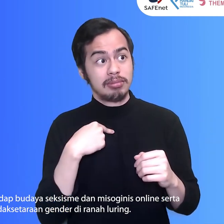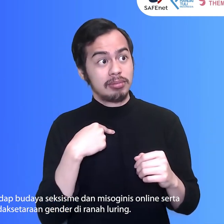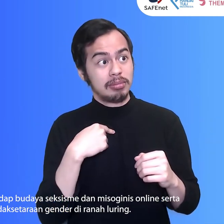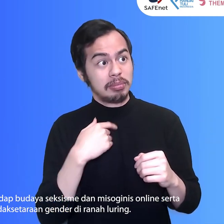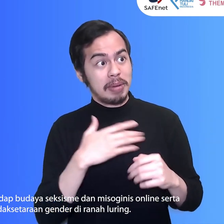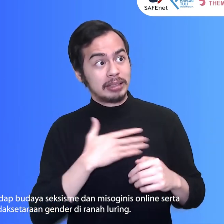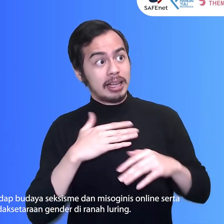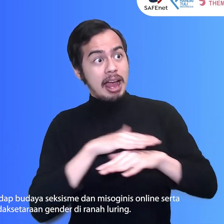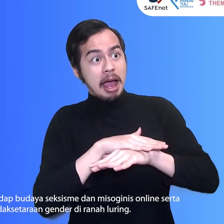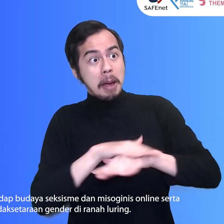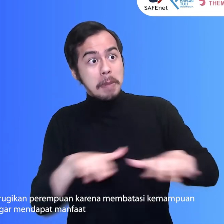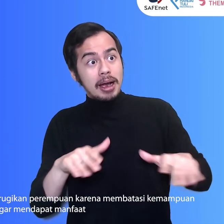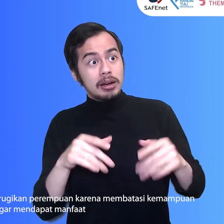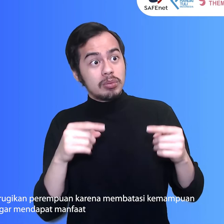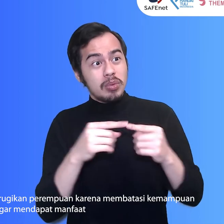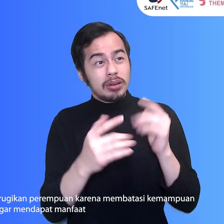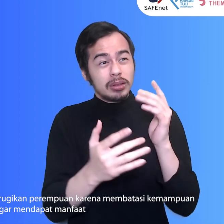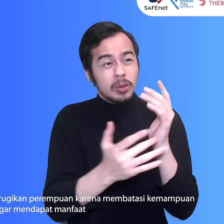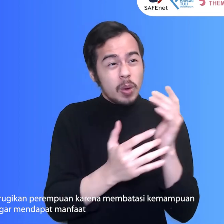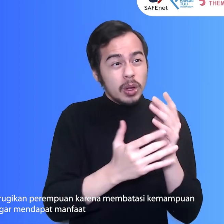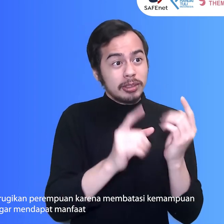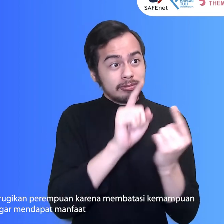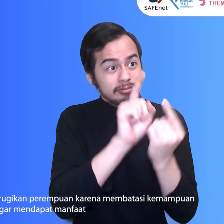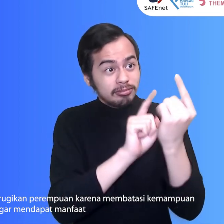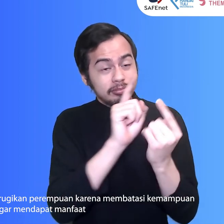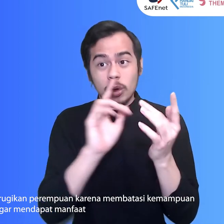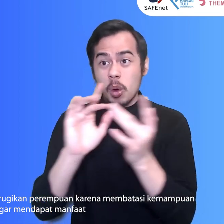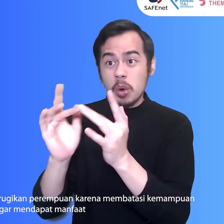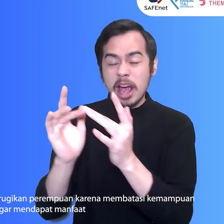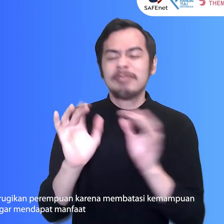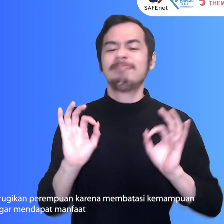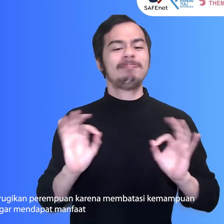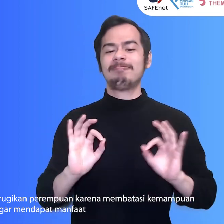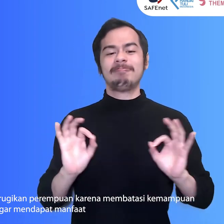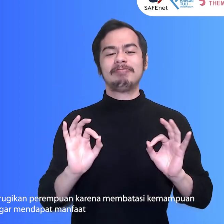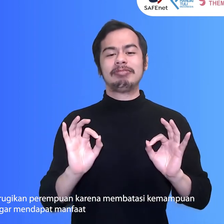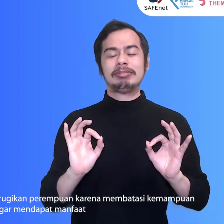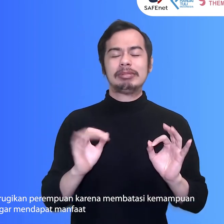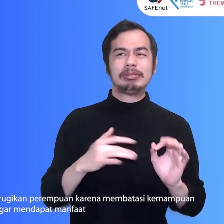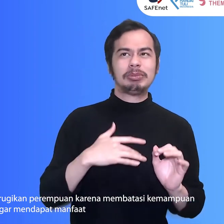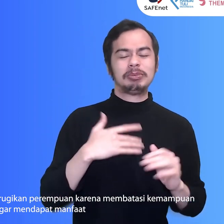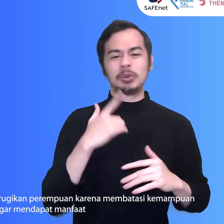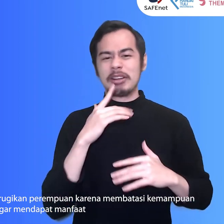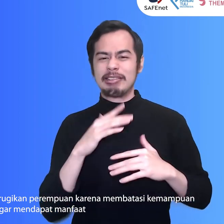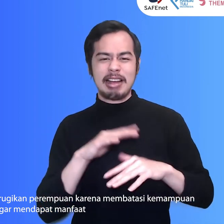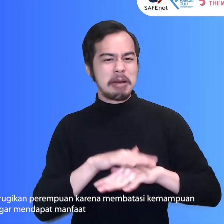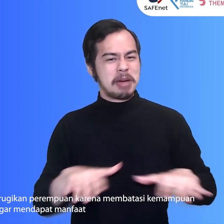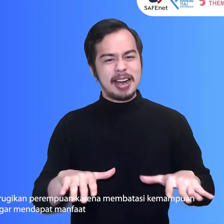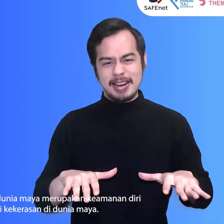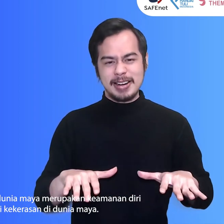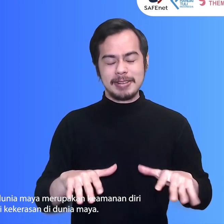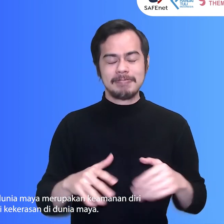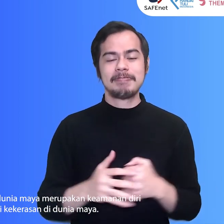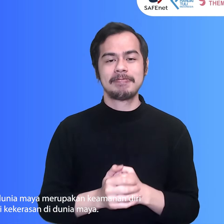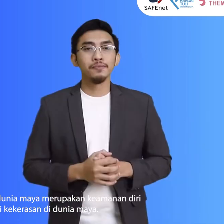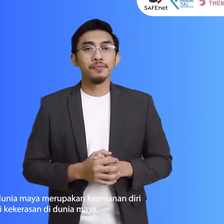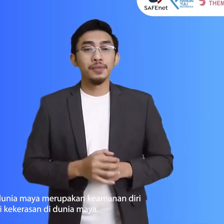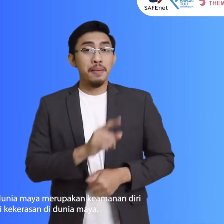selain dampak pada individu dampak lain yang terasa di masyarakat adalah perempuan tidak merasa aman secara daring atau